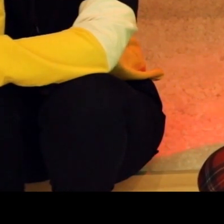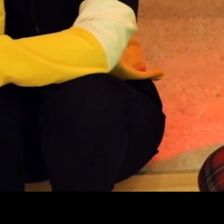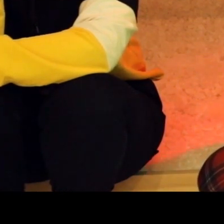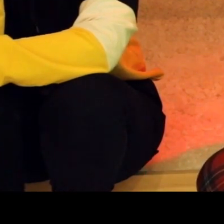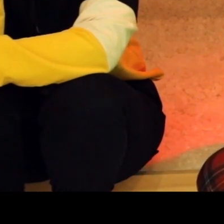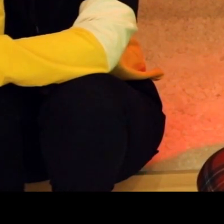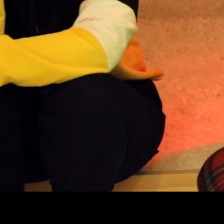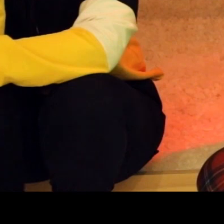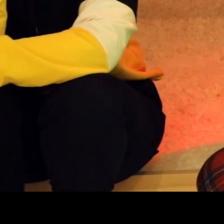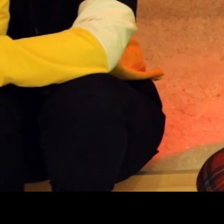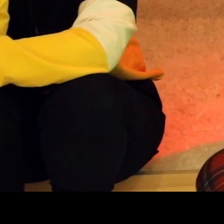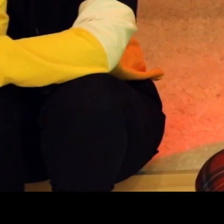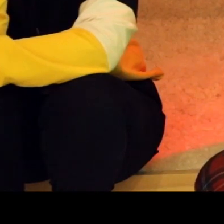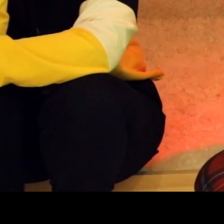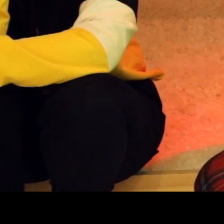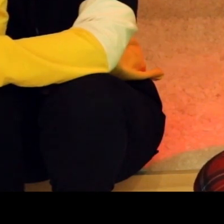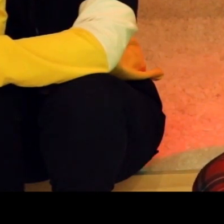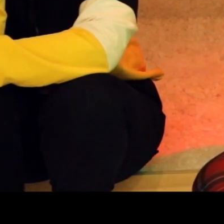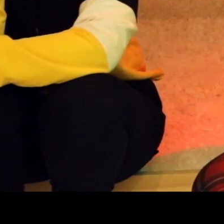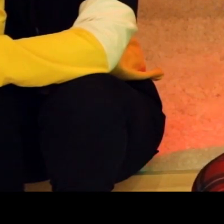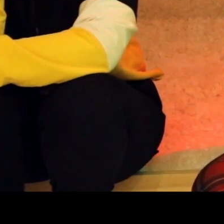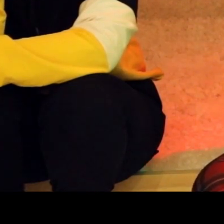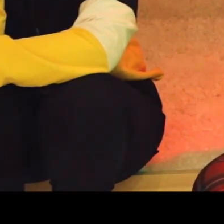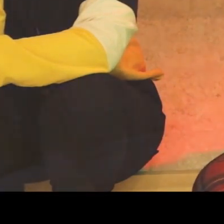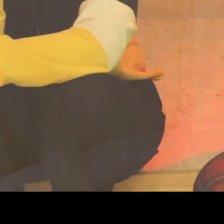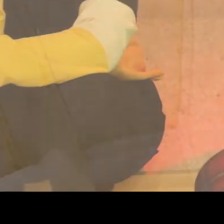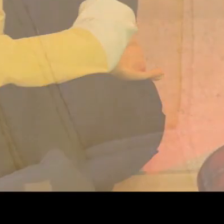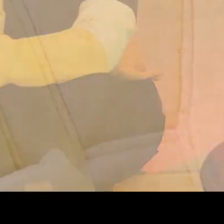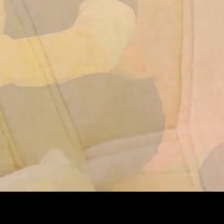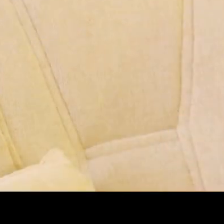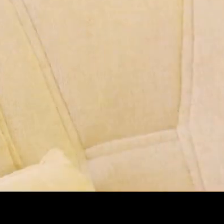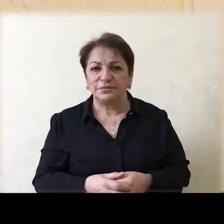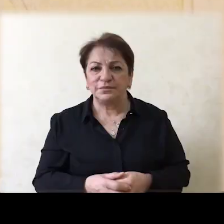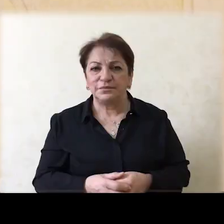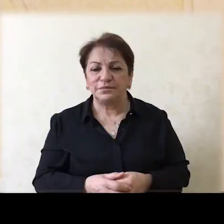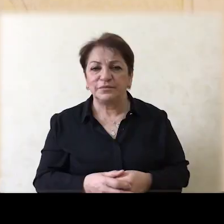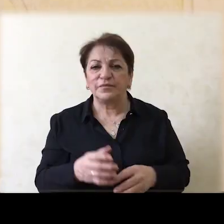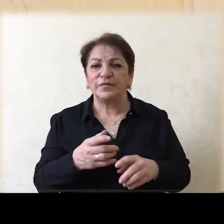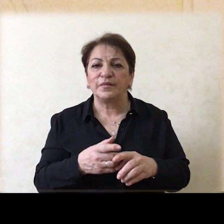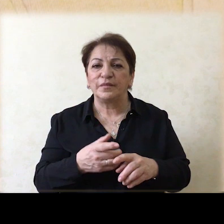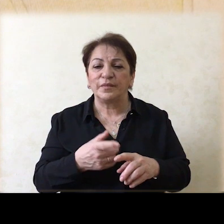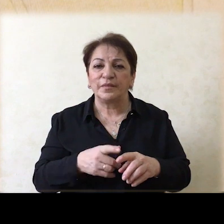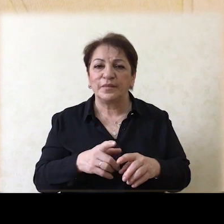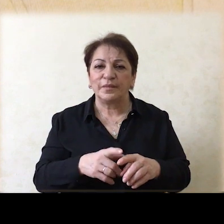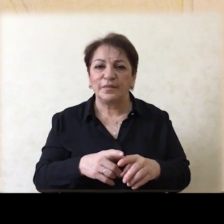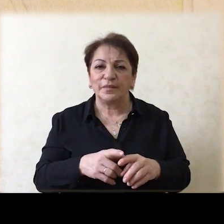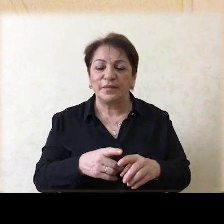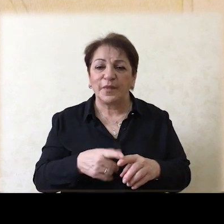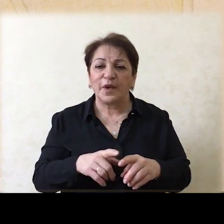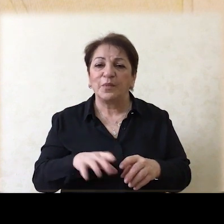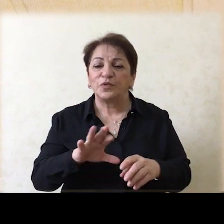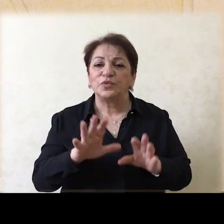չէ լինի այն նվերը, որ մենք հիմա վայելում ենք։ Շնորհակալություն ամեն ինչի համար։ Մեր շատ հարազատ դարձած